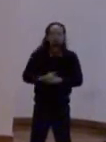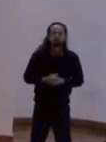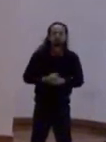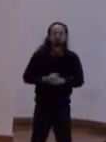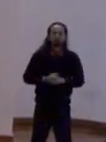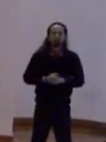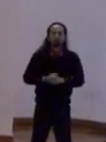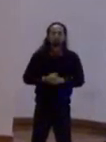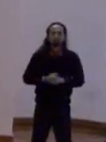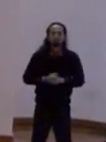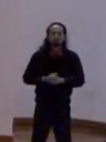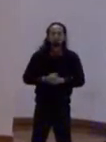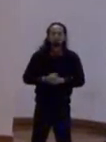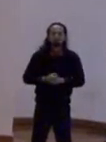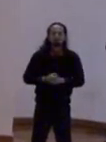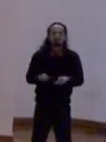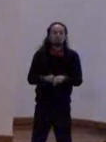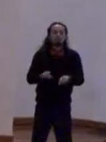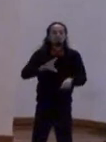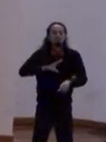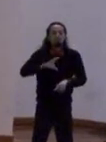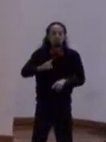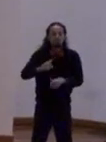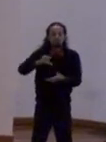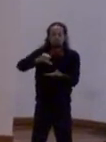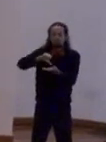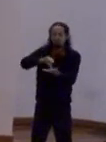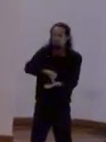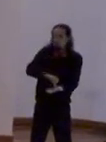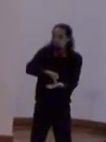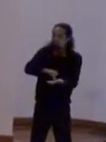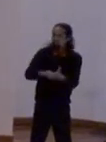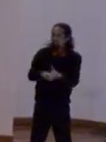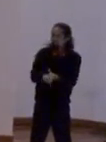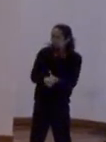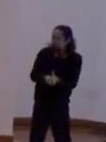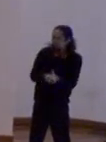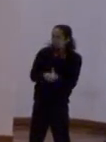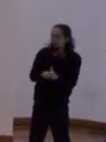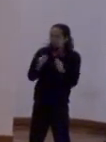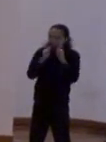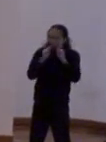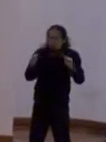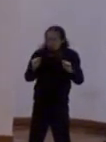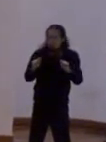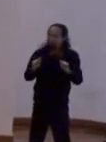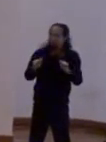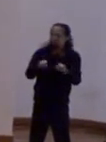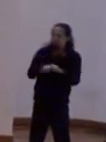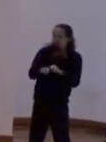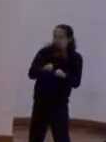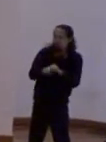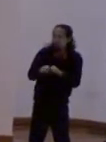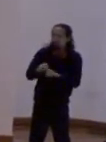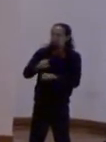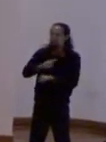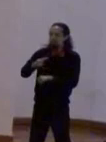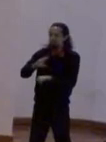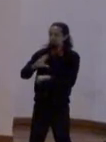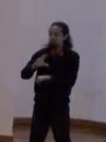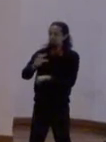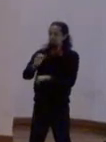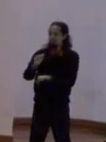Oi e a coordenadora do núcleo de pesquisa formação e assessoramento da Educação Infantil Carmen Lúcia Nunes